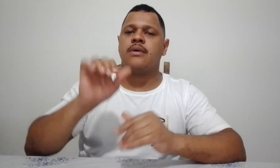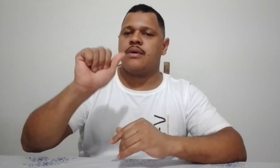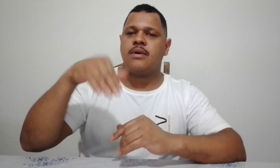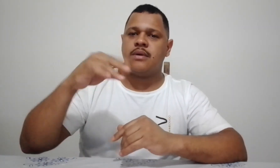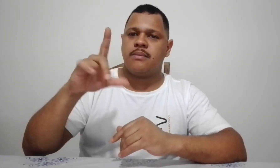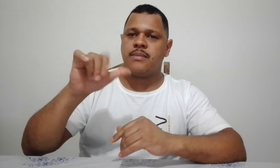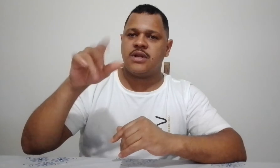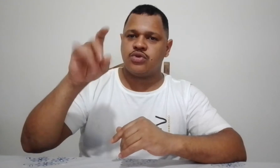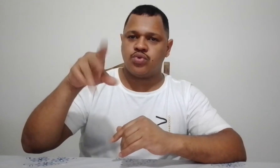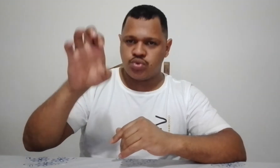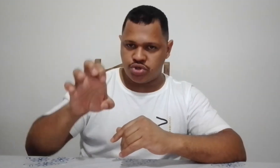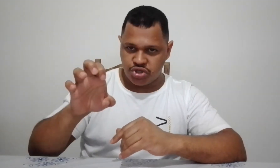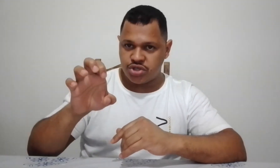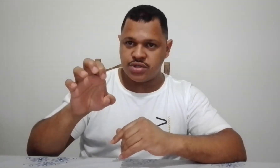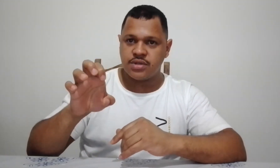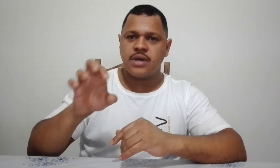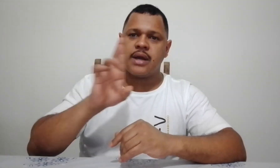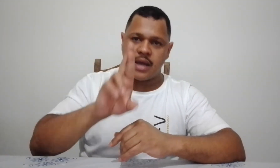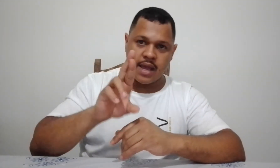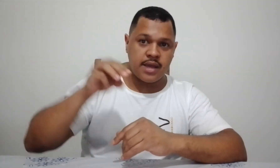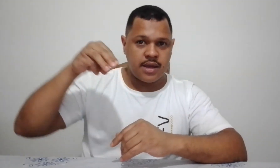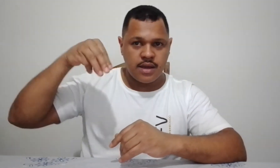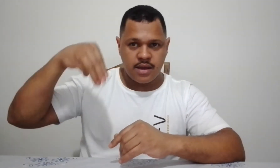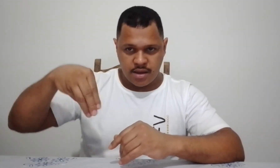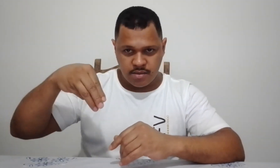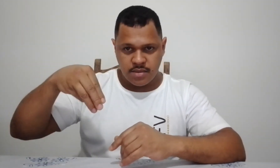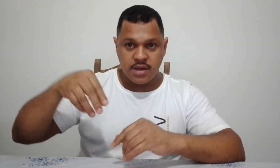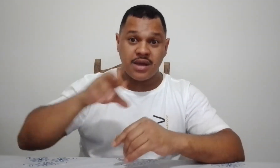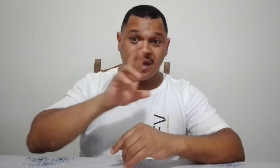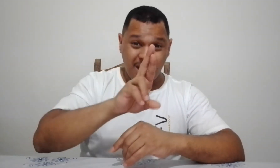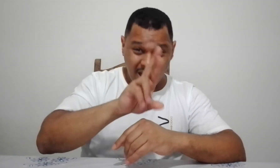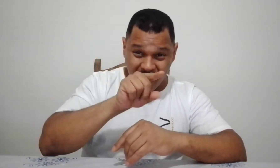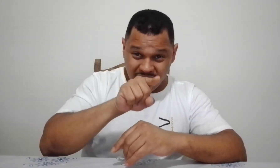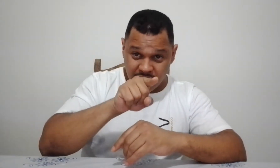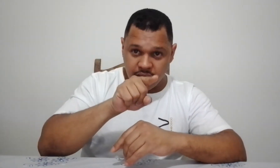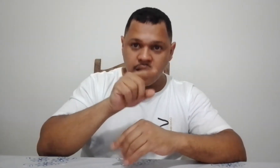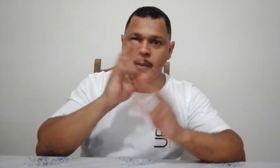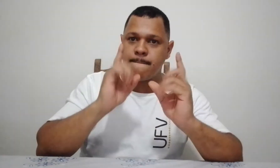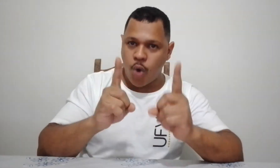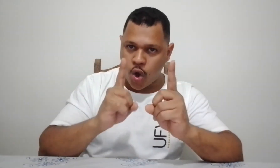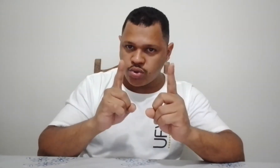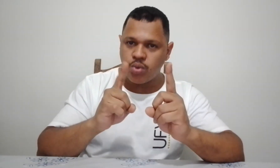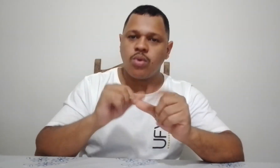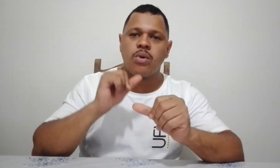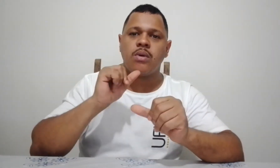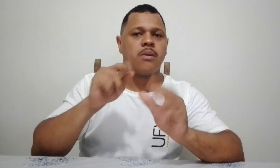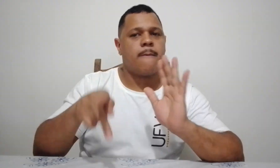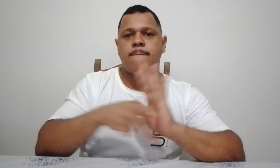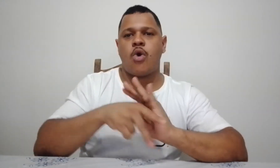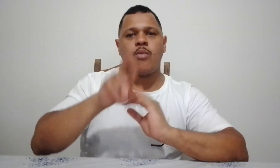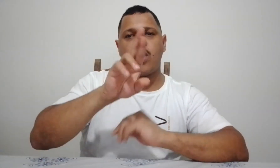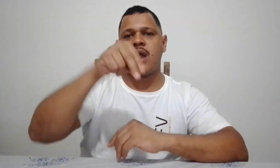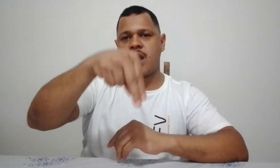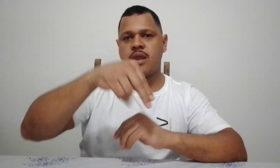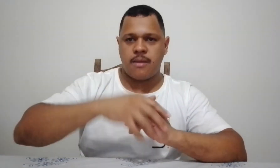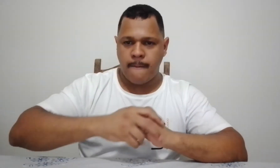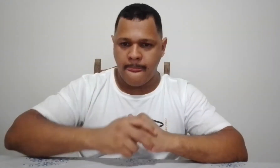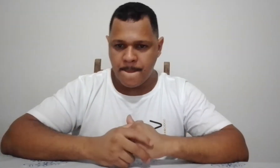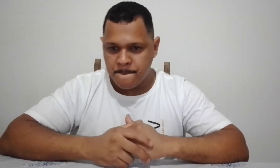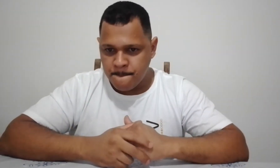de 2 seria Rm, e onde é o R, que é o módulo, seria o próprio Rm. Bom,